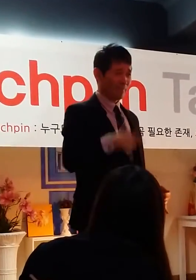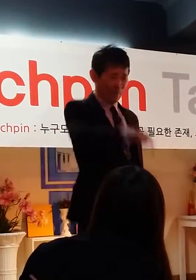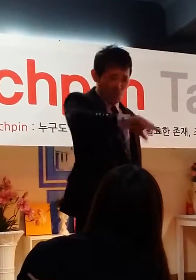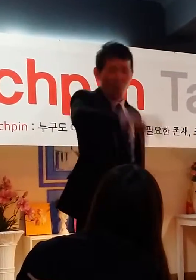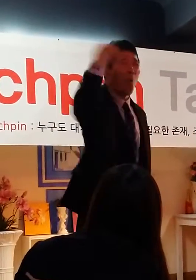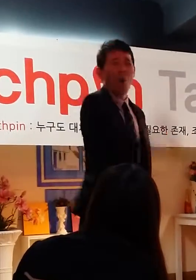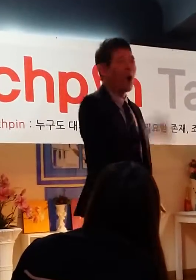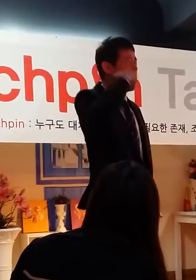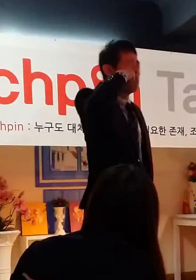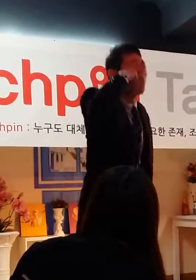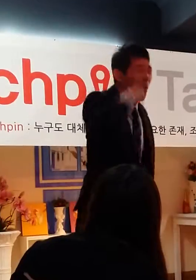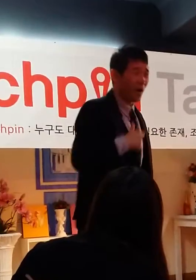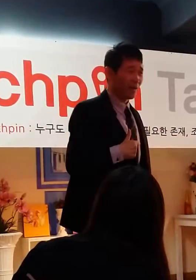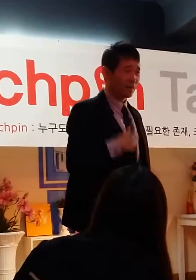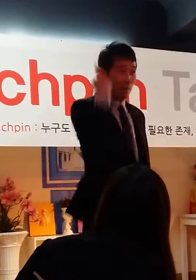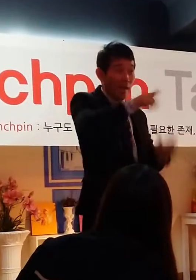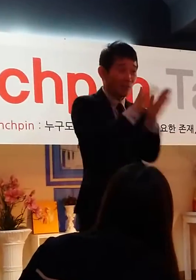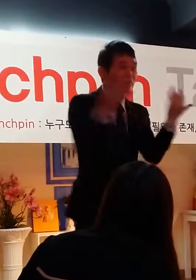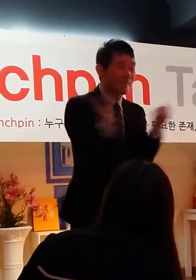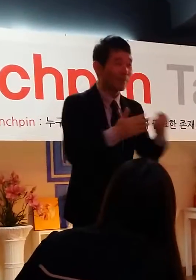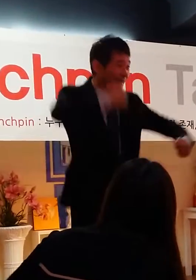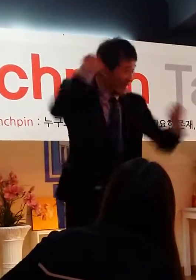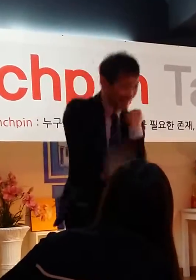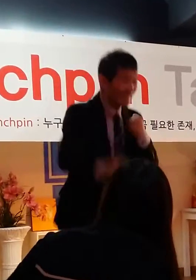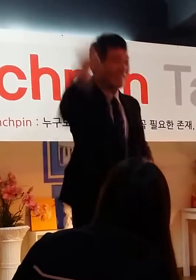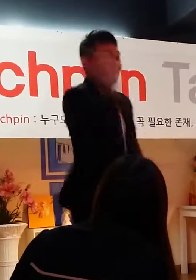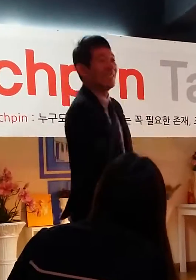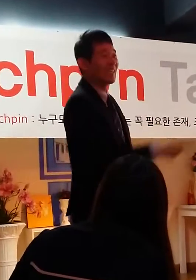굉장히 힘든 자리예요 오늘. 근데